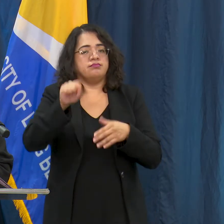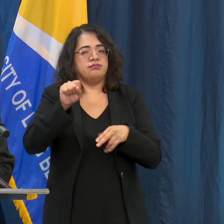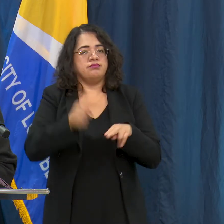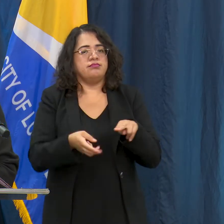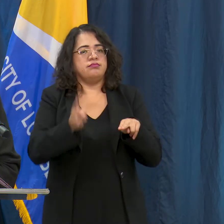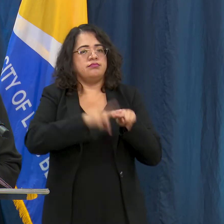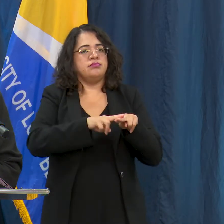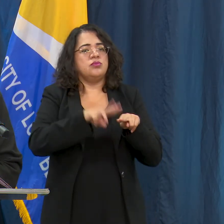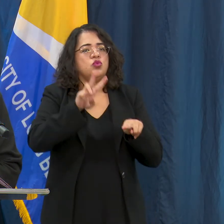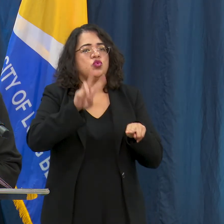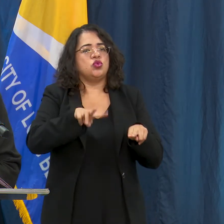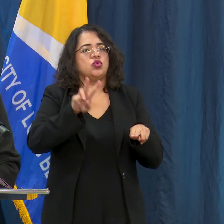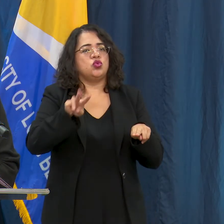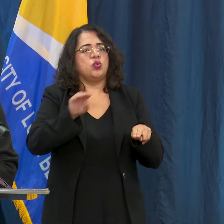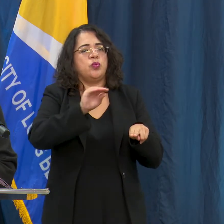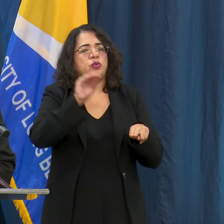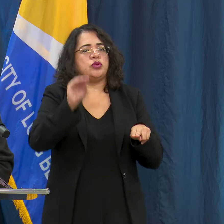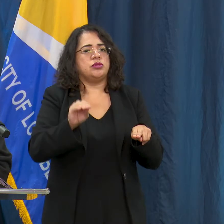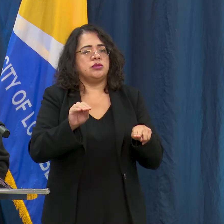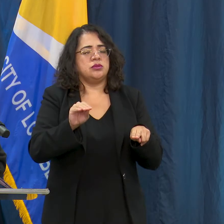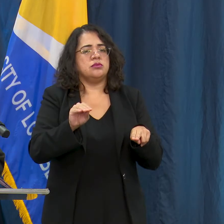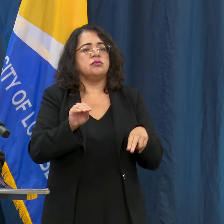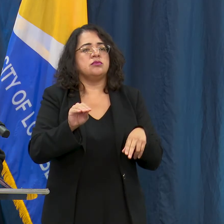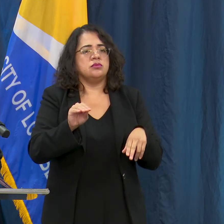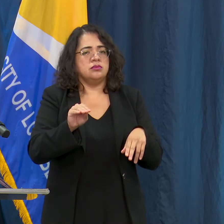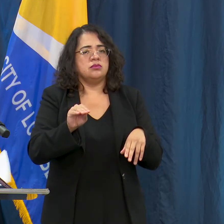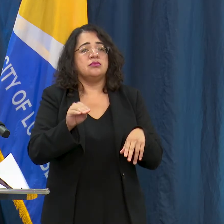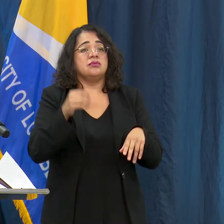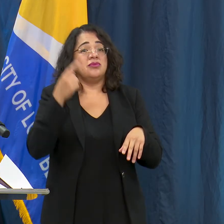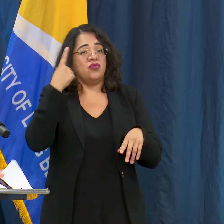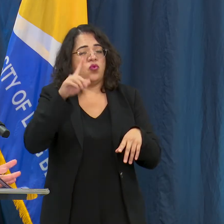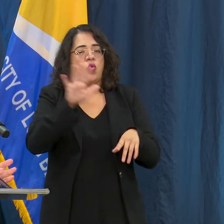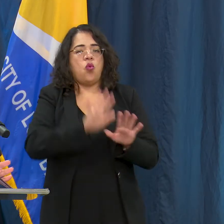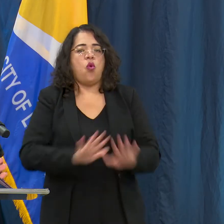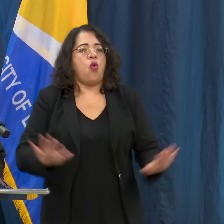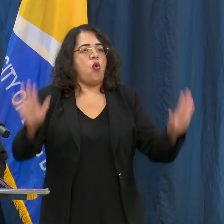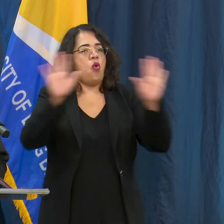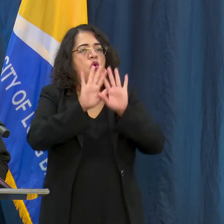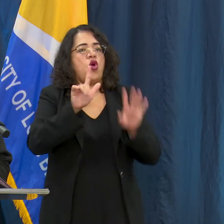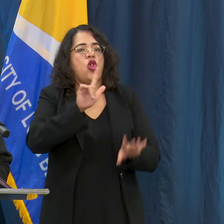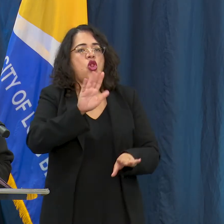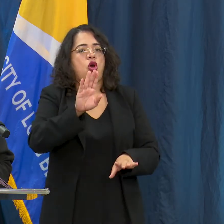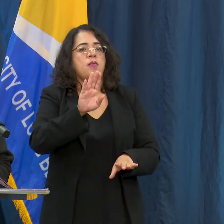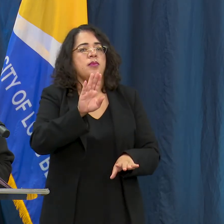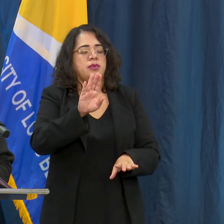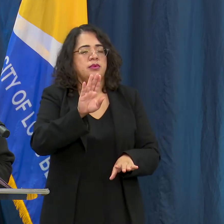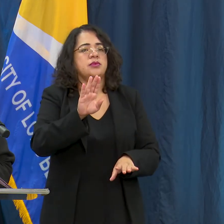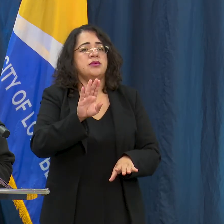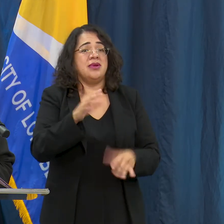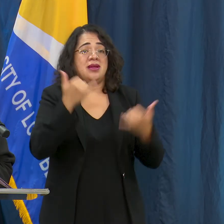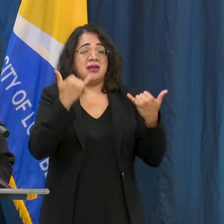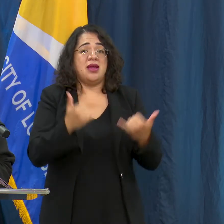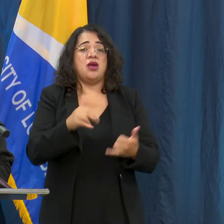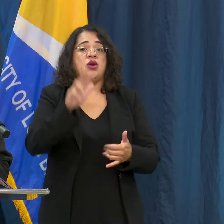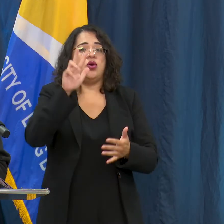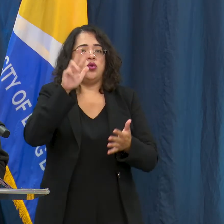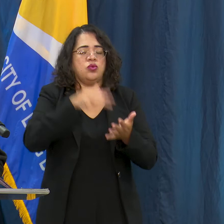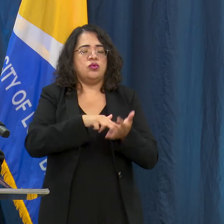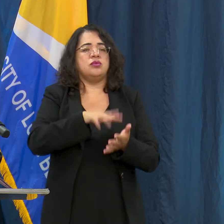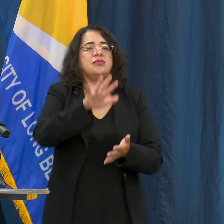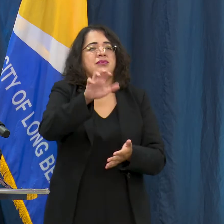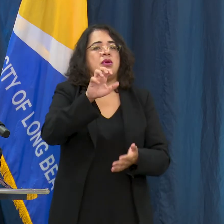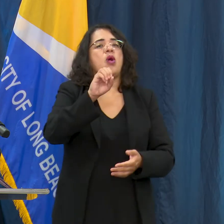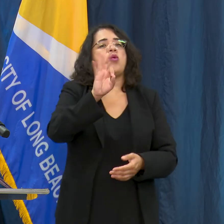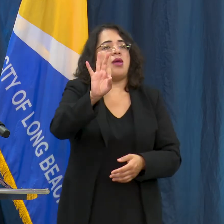de 22% a nuestro recuento de casos para la ciudad actual que nos trae al 3.509. La